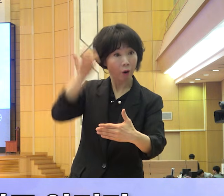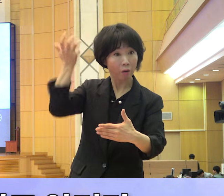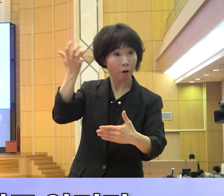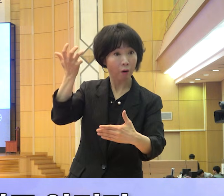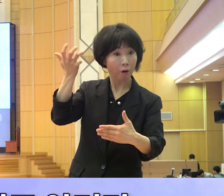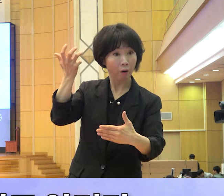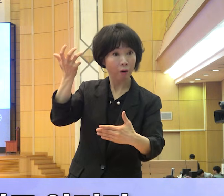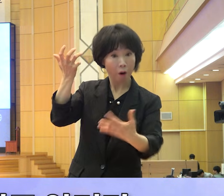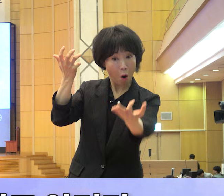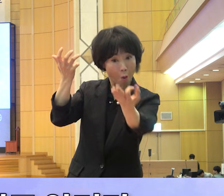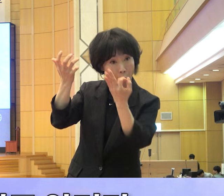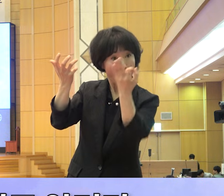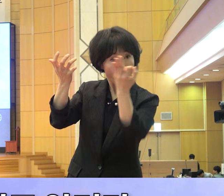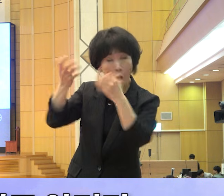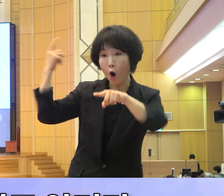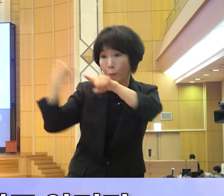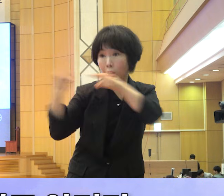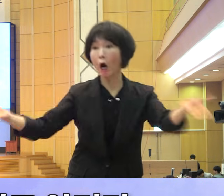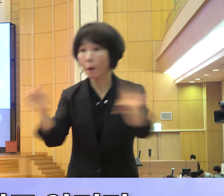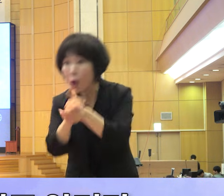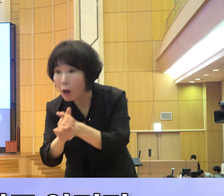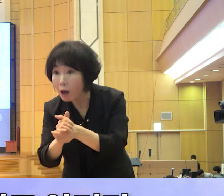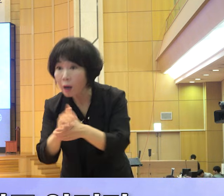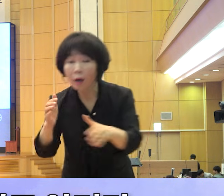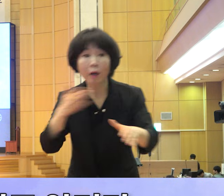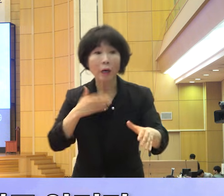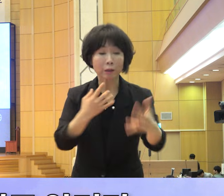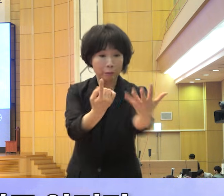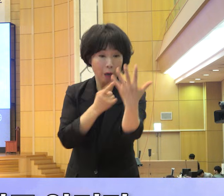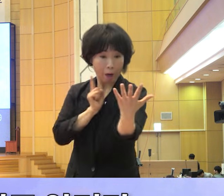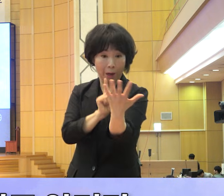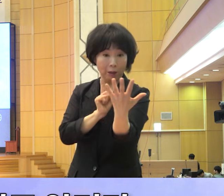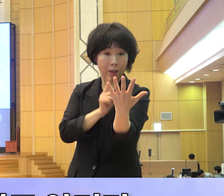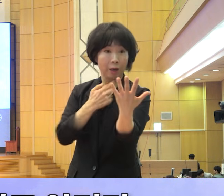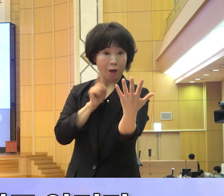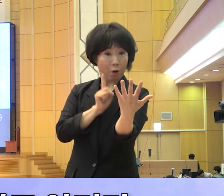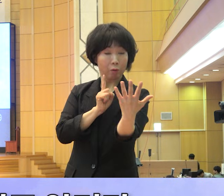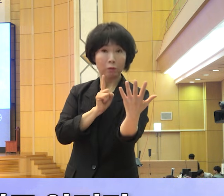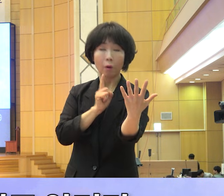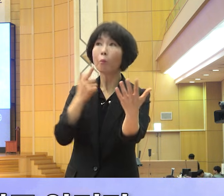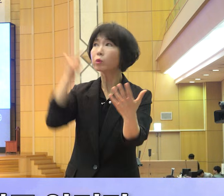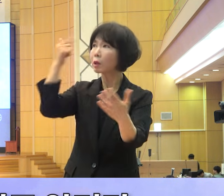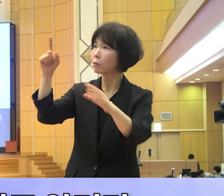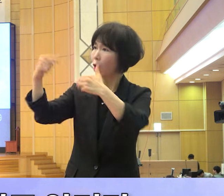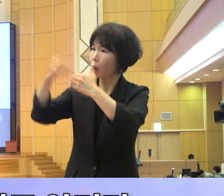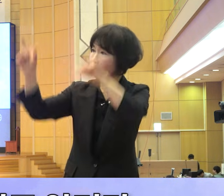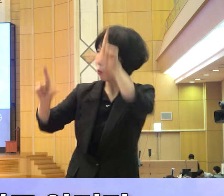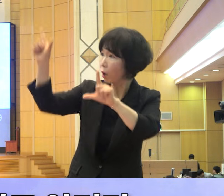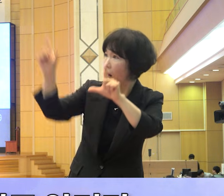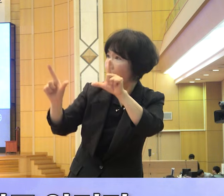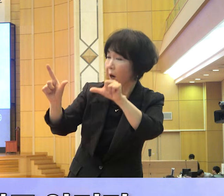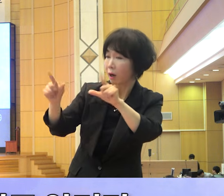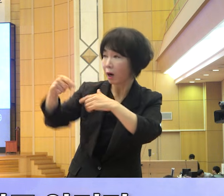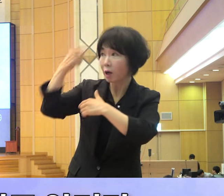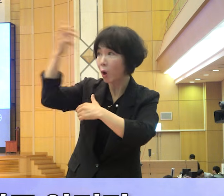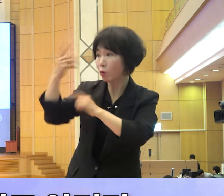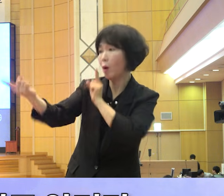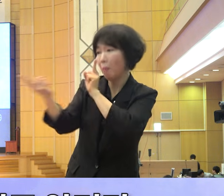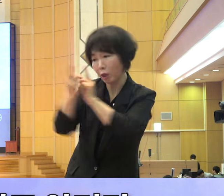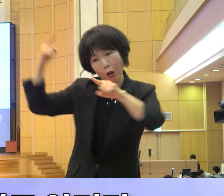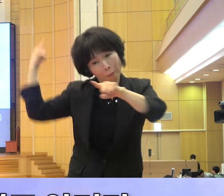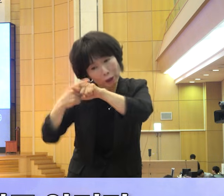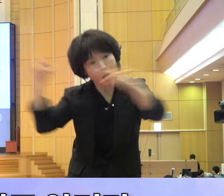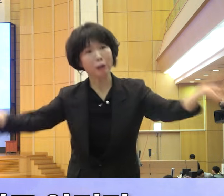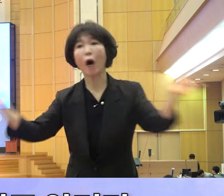영혼도 알지요. 나를 지금 만났으면 겉만 보이고 겉만 만났지만 속도 만난